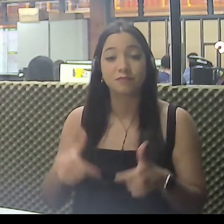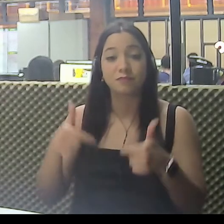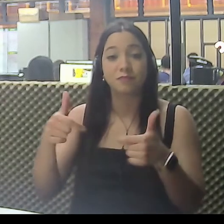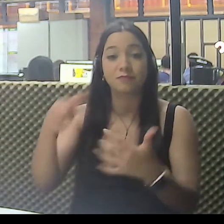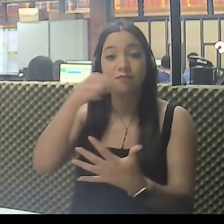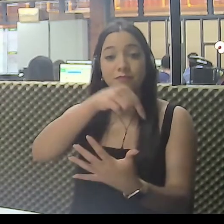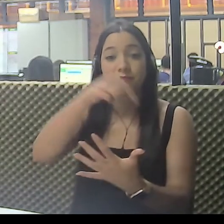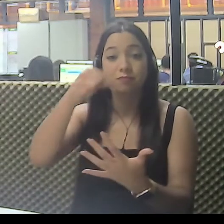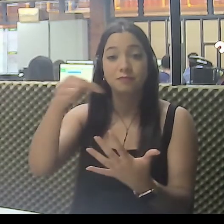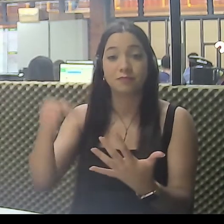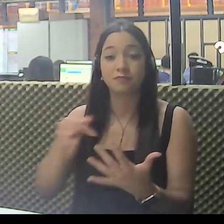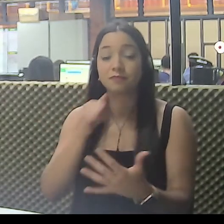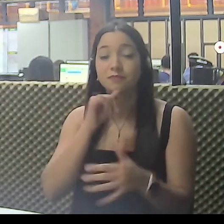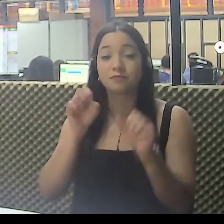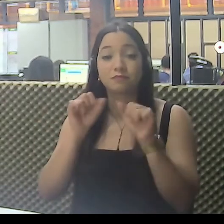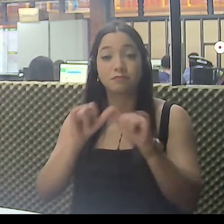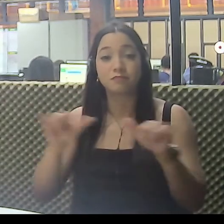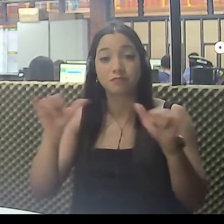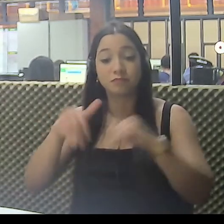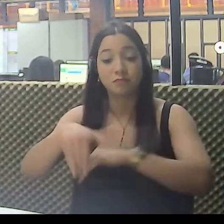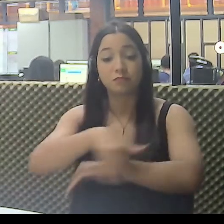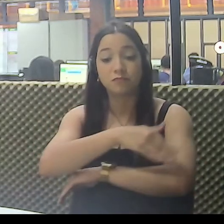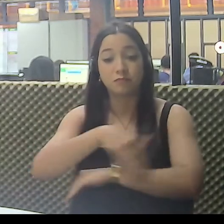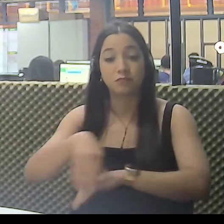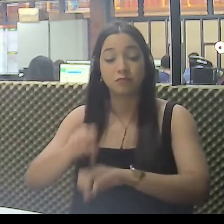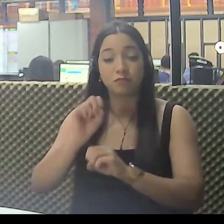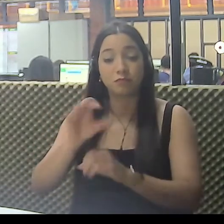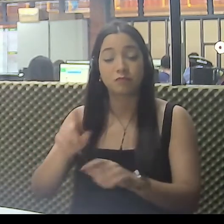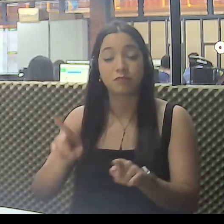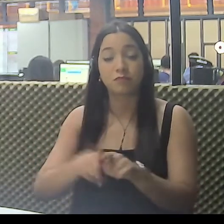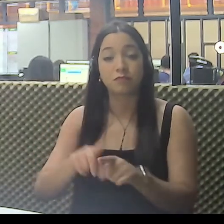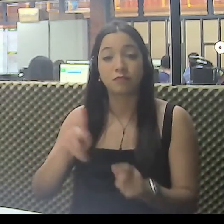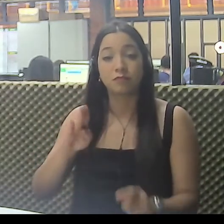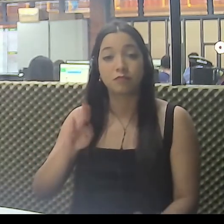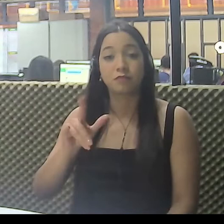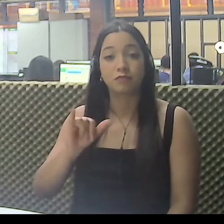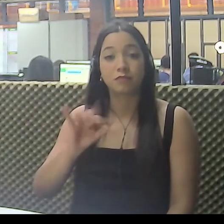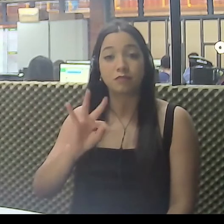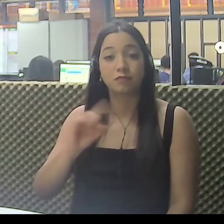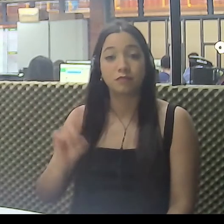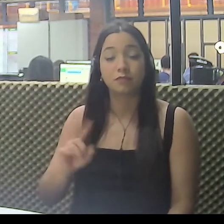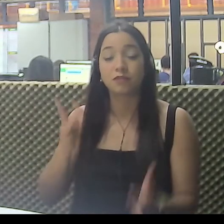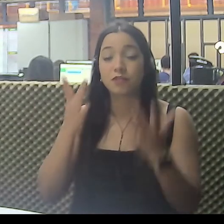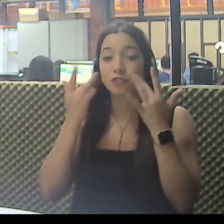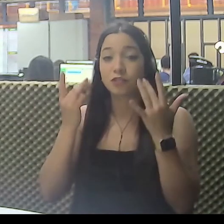do tipo campanha educativa na rua, blitz,